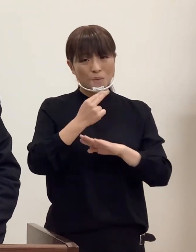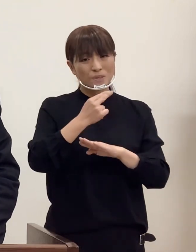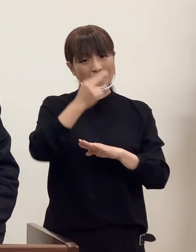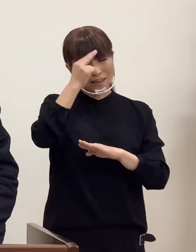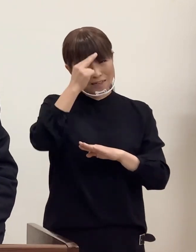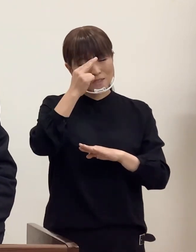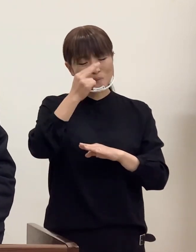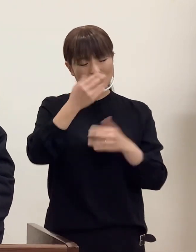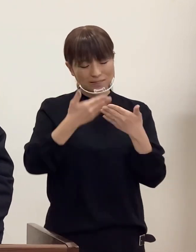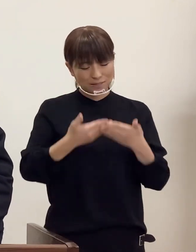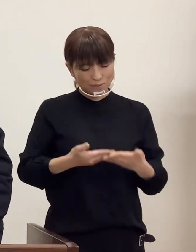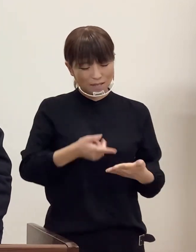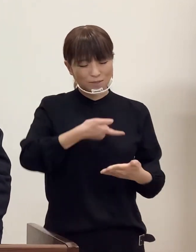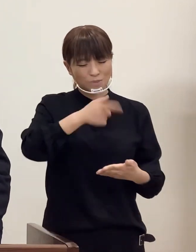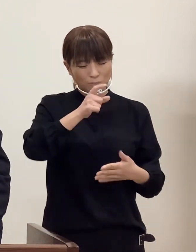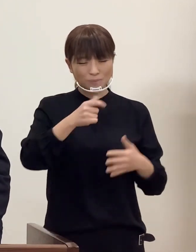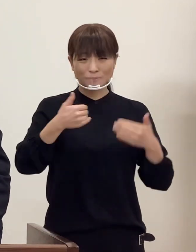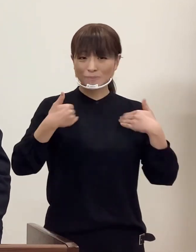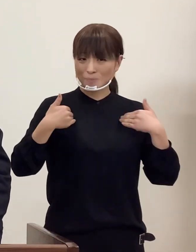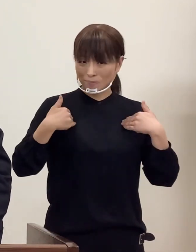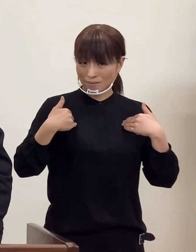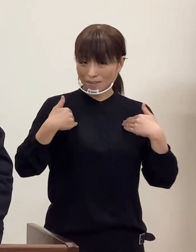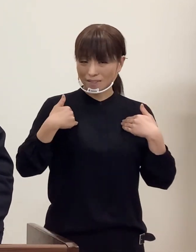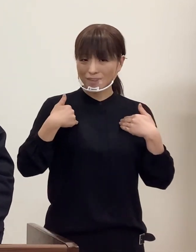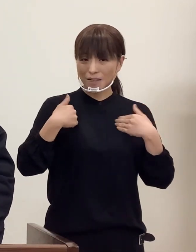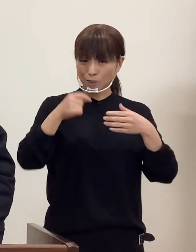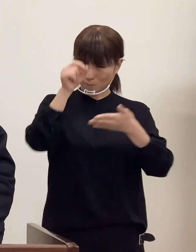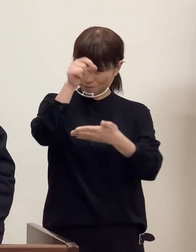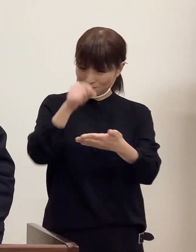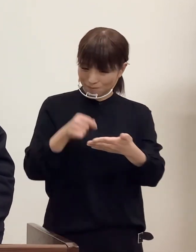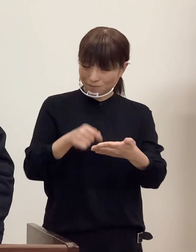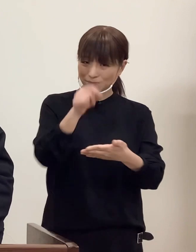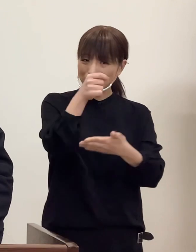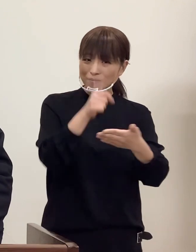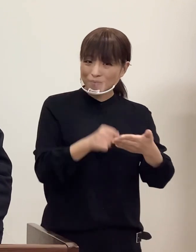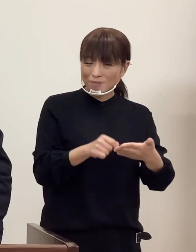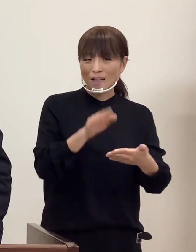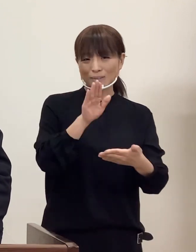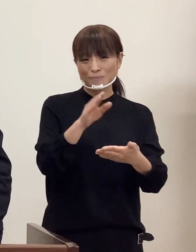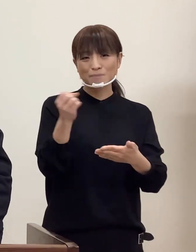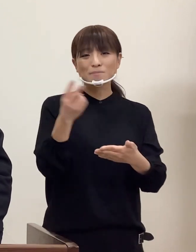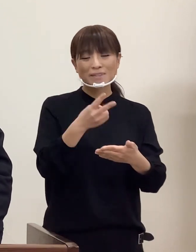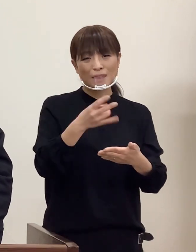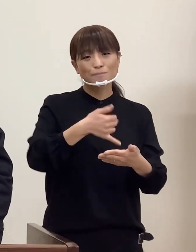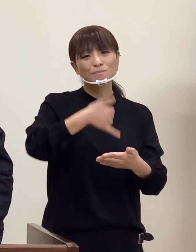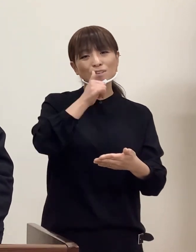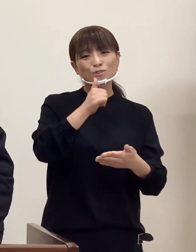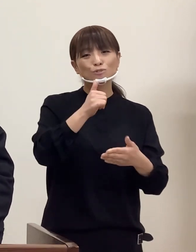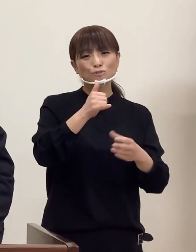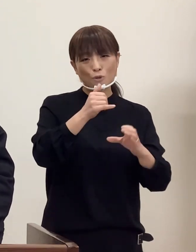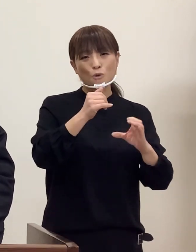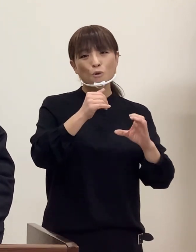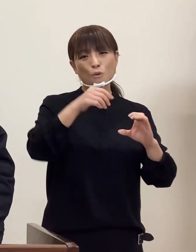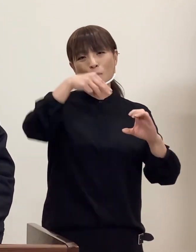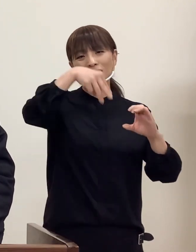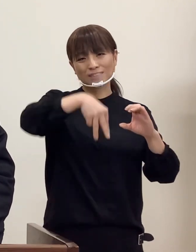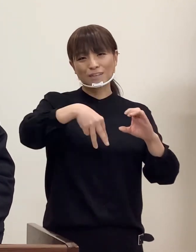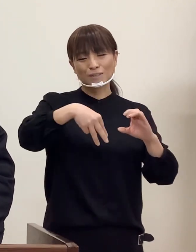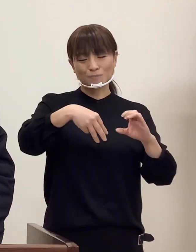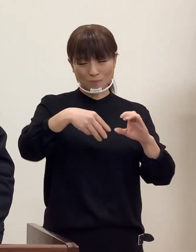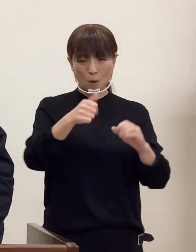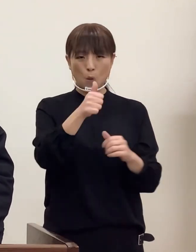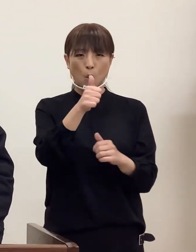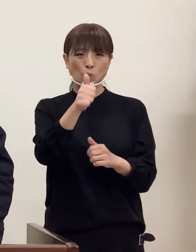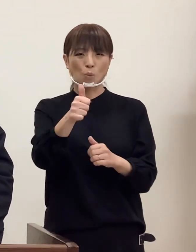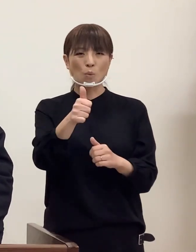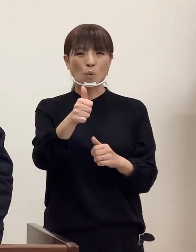に。そしてこれはある ビールのコマーシャルですが、男は黙って丸